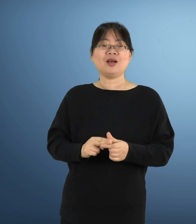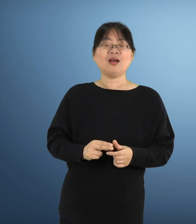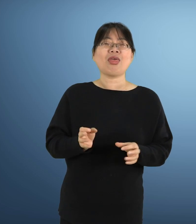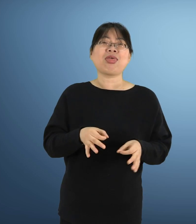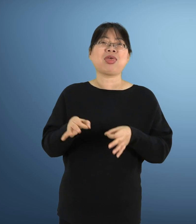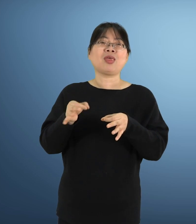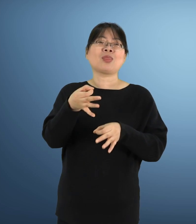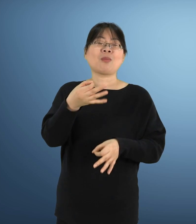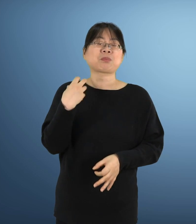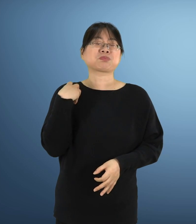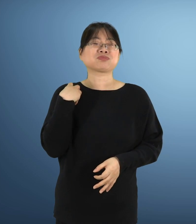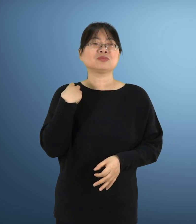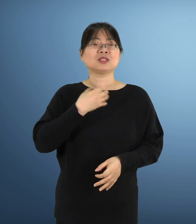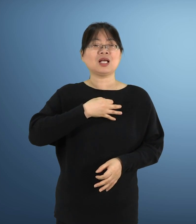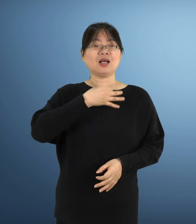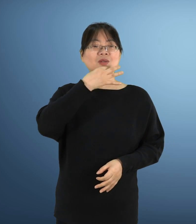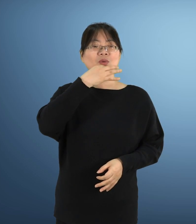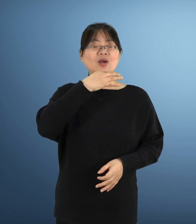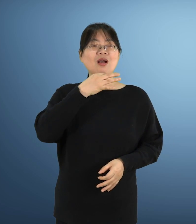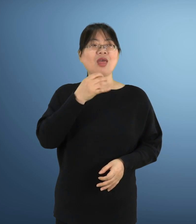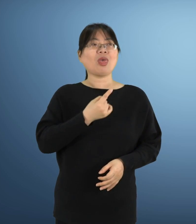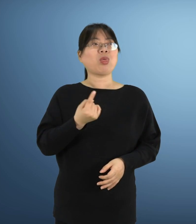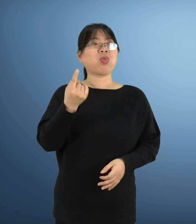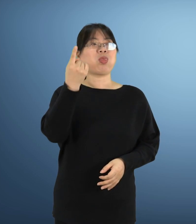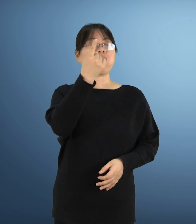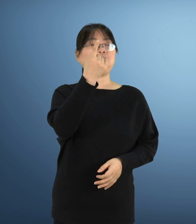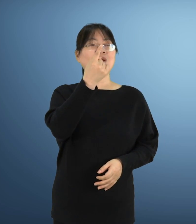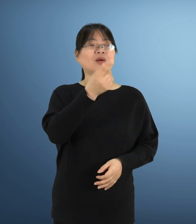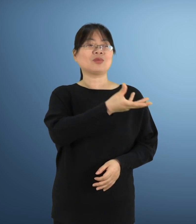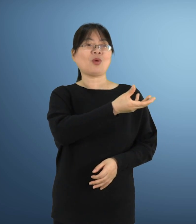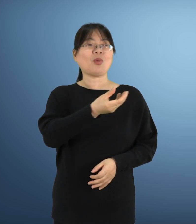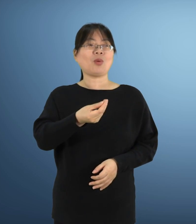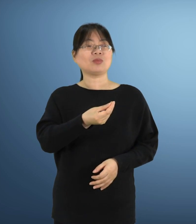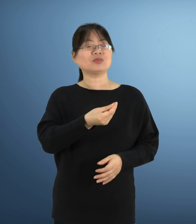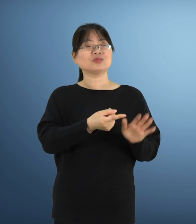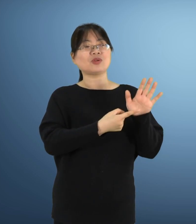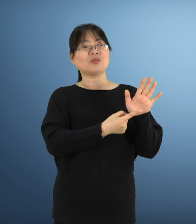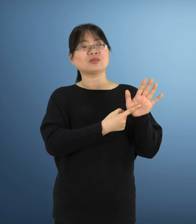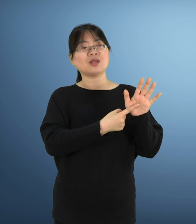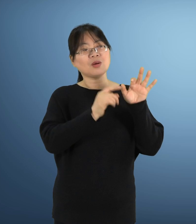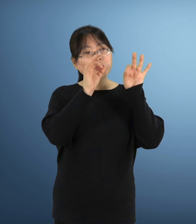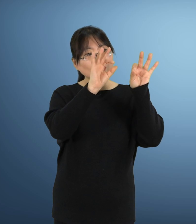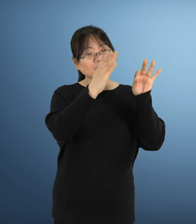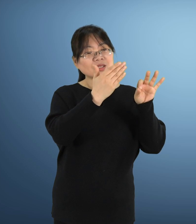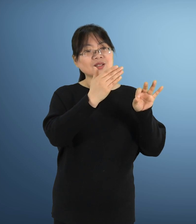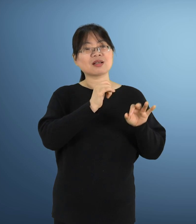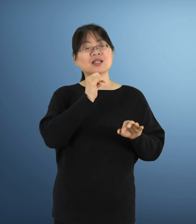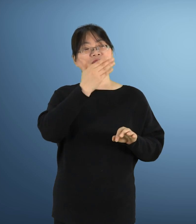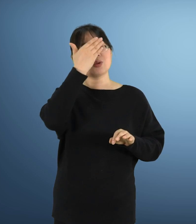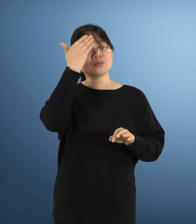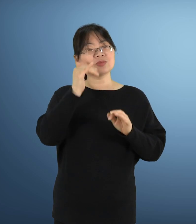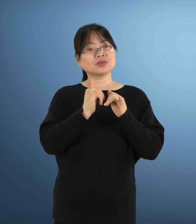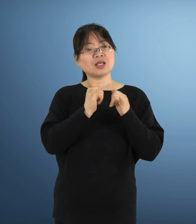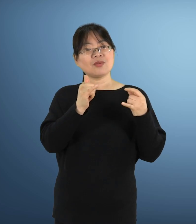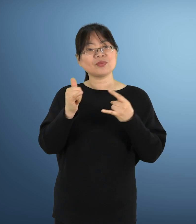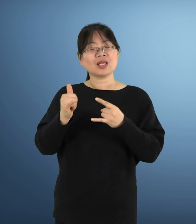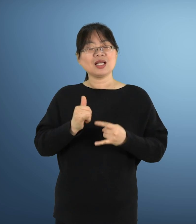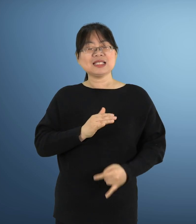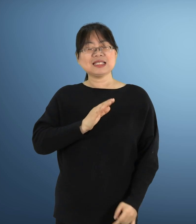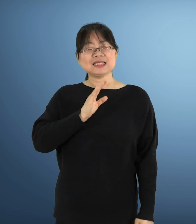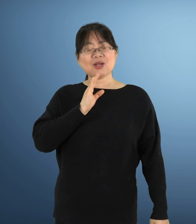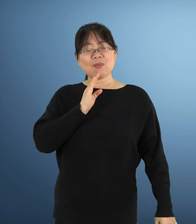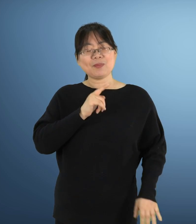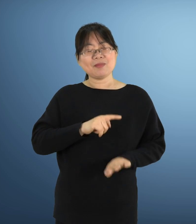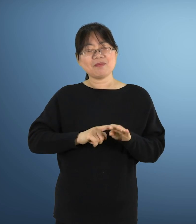부담에 고금리 대부업체 광고를 살펴보게 되는 이 가난한 청년들, 젊은 가장들의